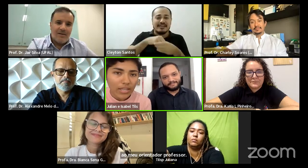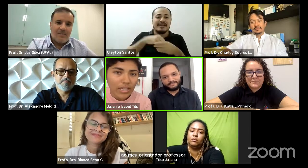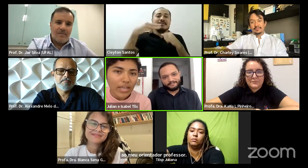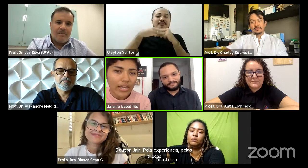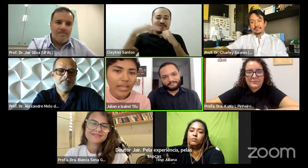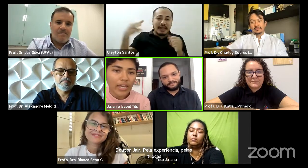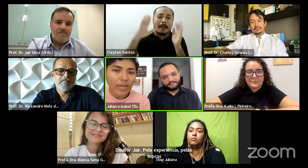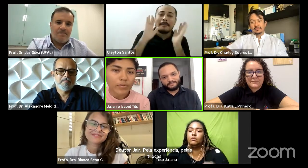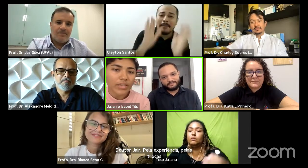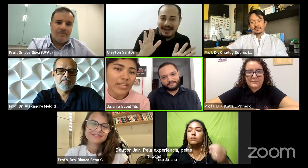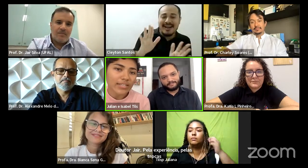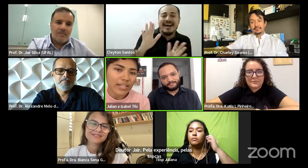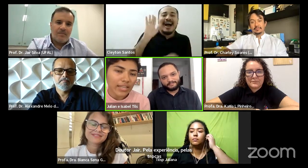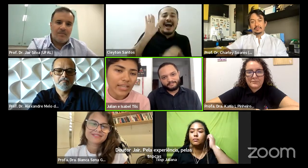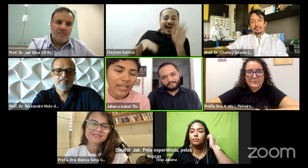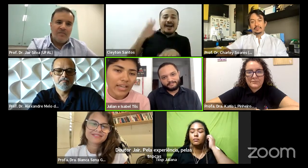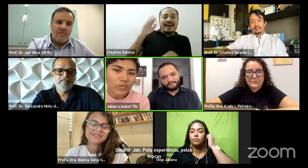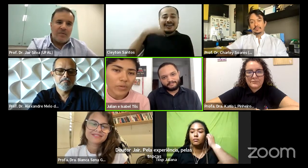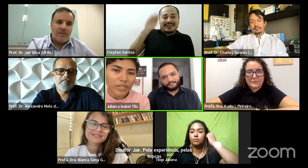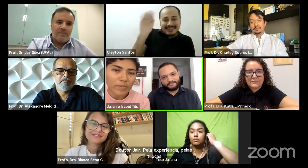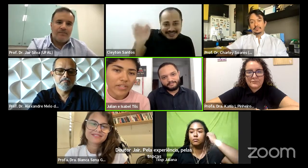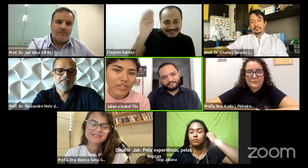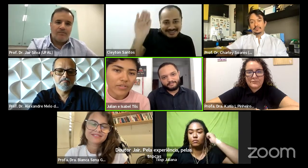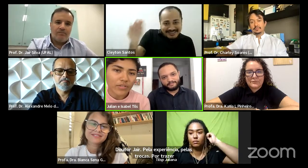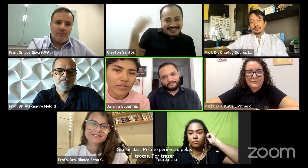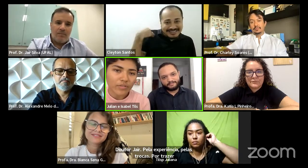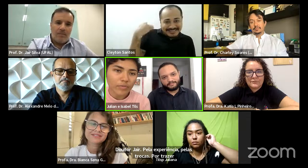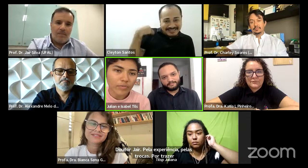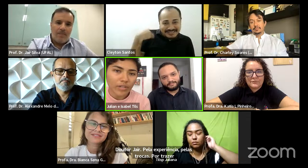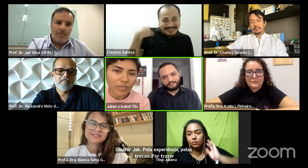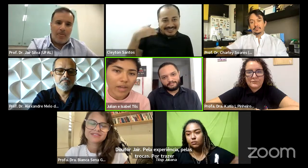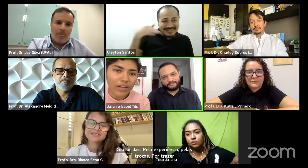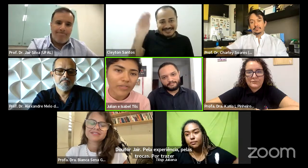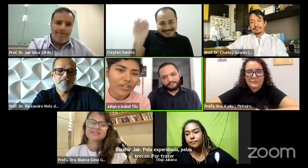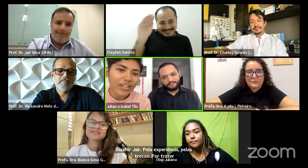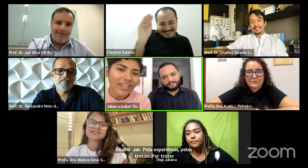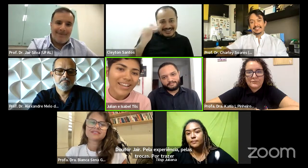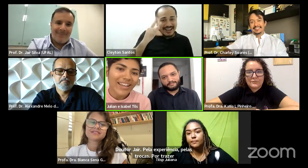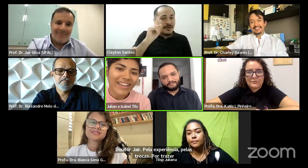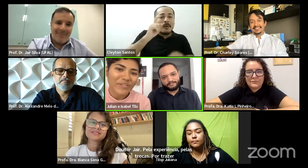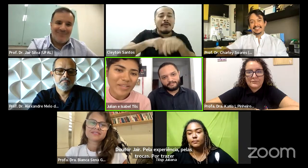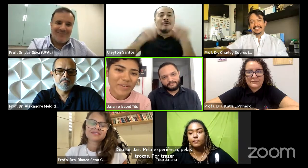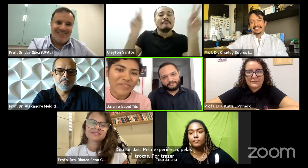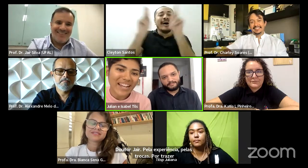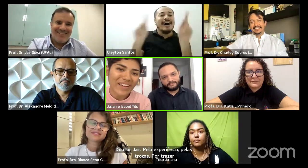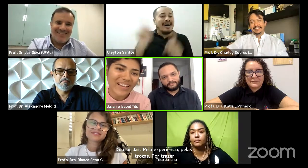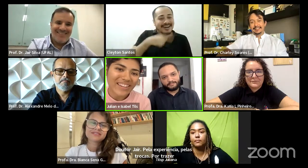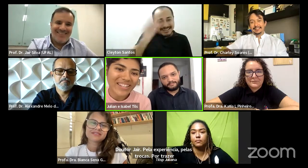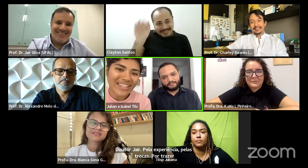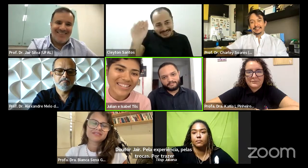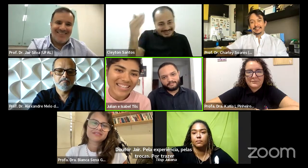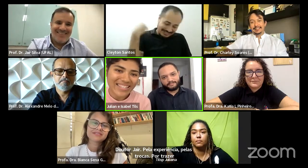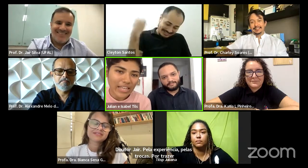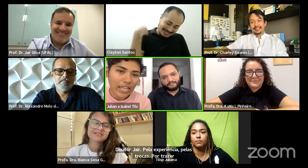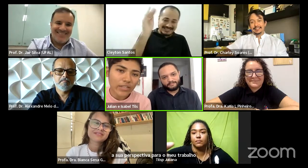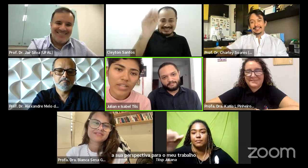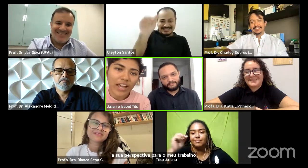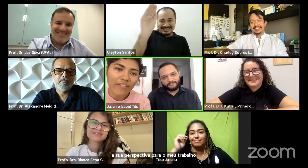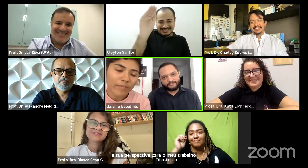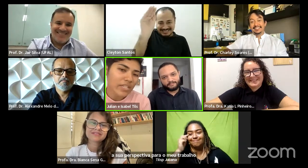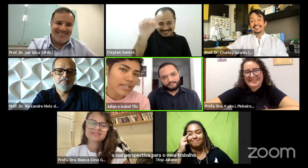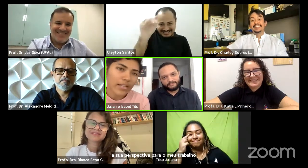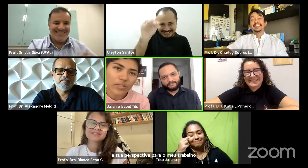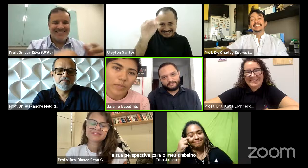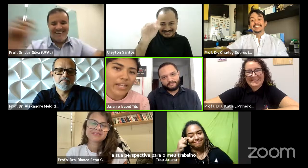trocas, por trazer a sua perspectiva para o meu trabalho, Eu sempre ficava ali correndo atrás dele,